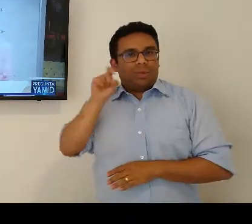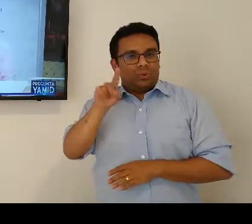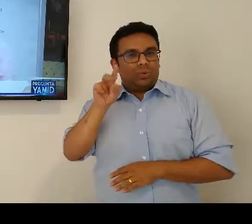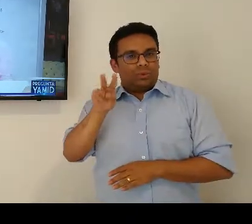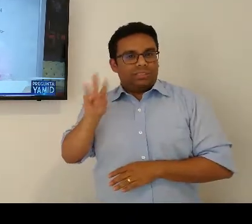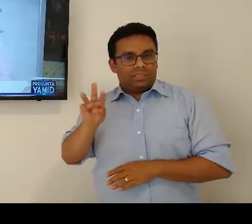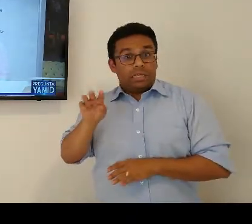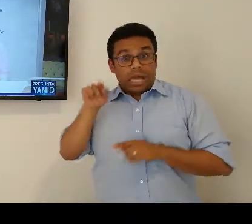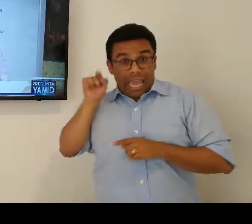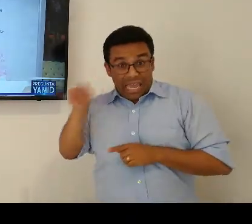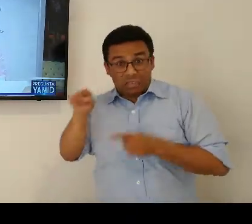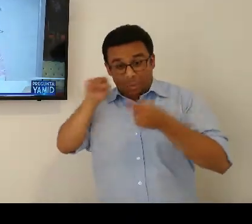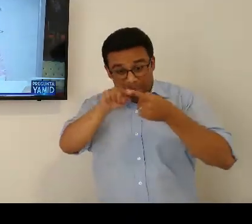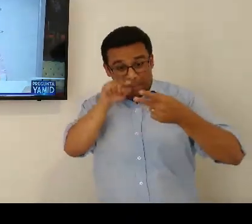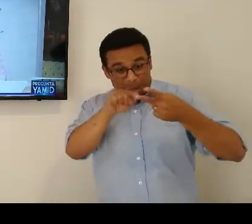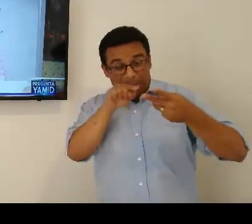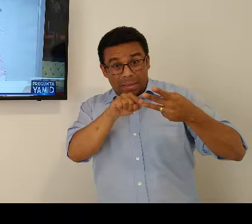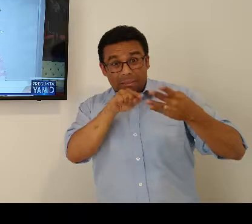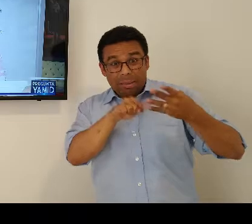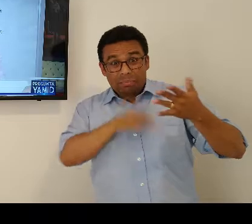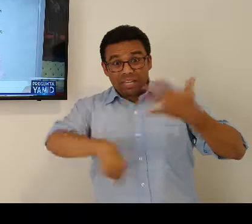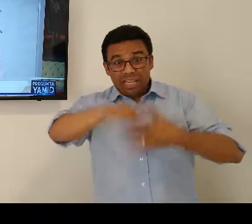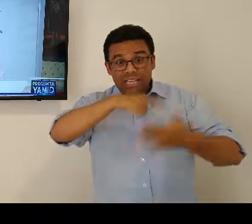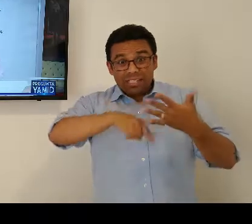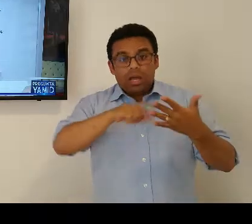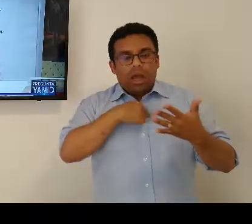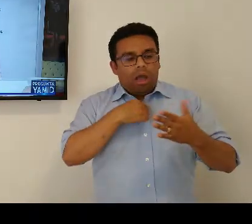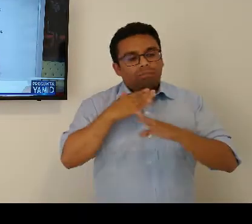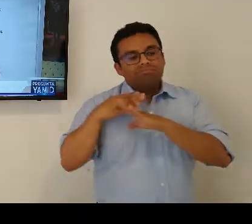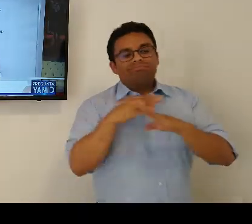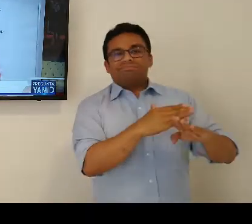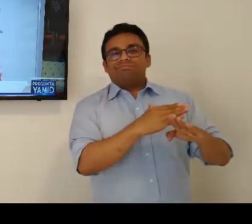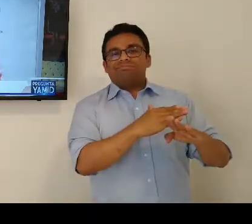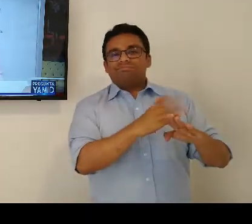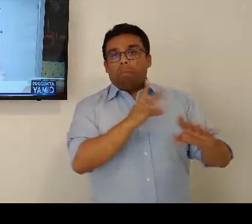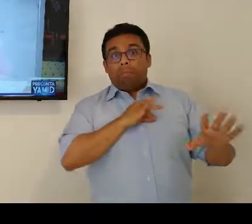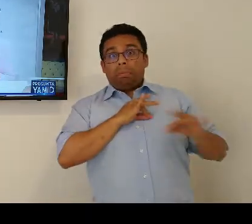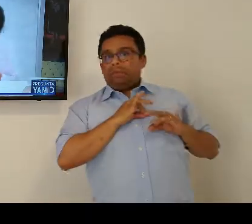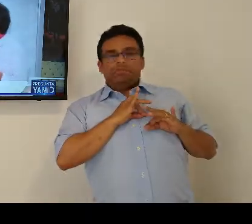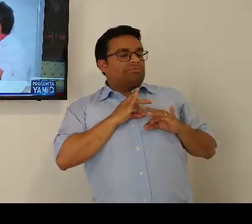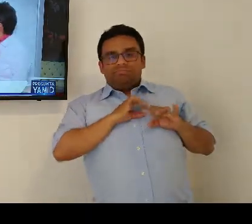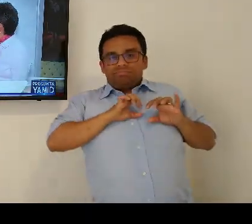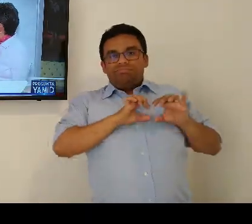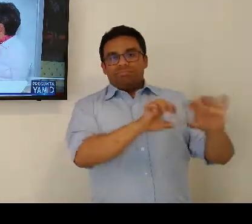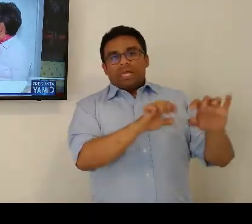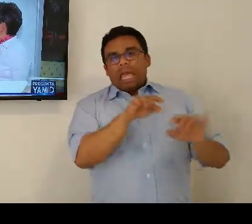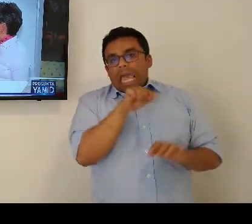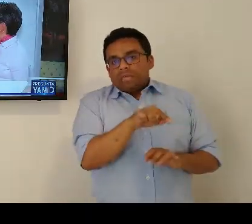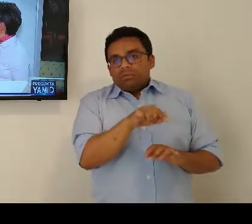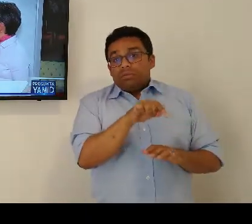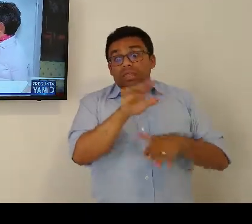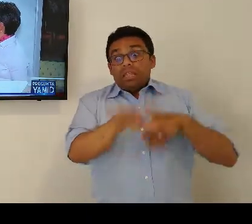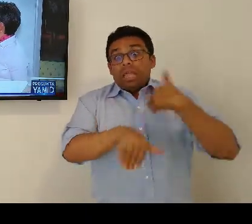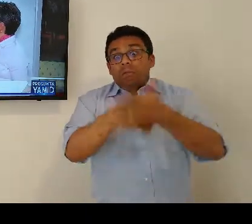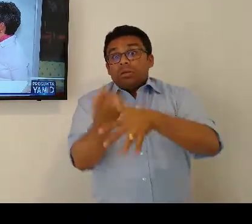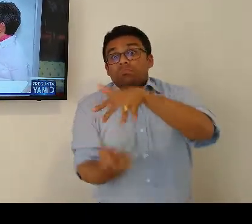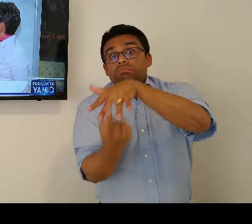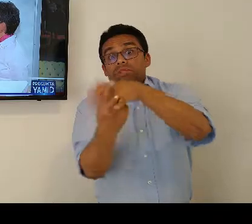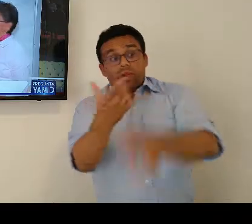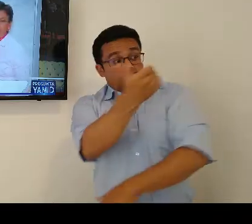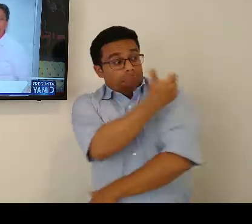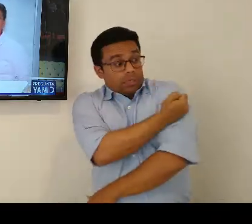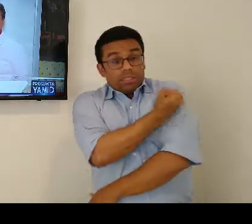que nos va a proteger hasta que aparezca una vacuna. Eso es lo único que nos va a proteger. Por ahora estamos tratando de